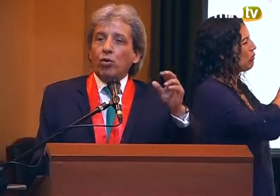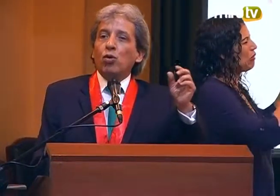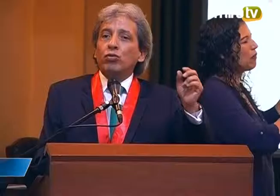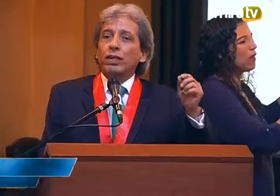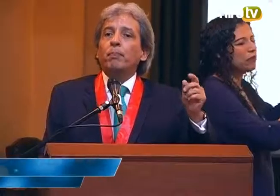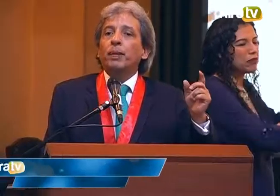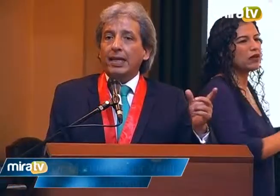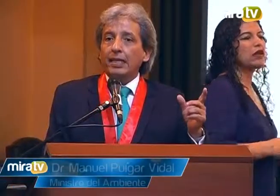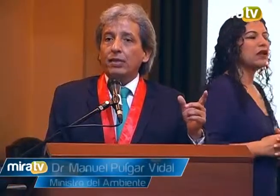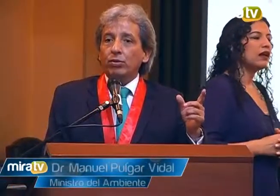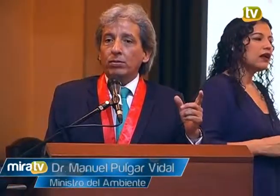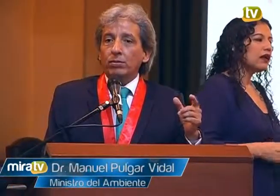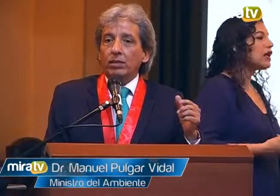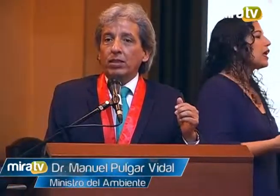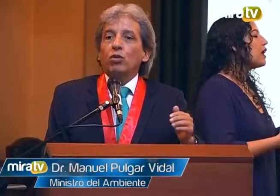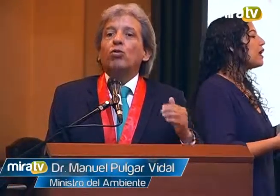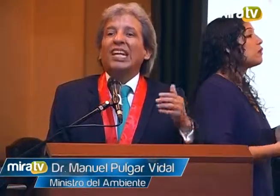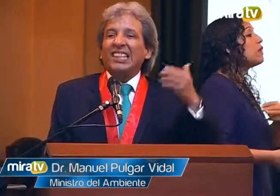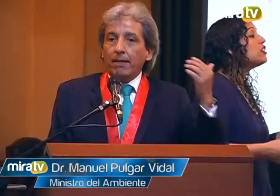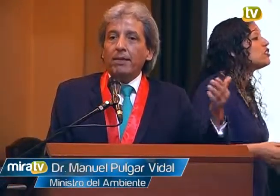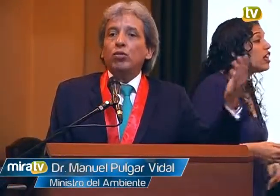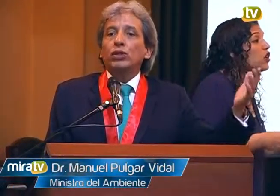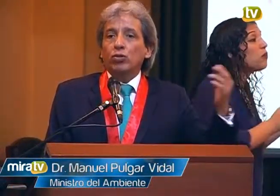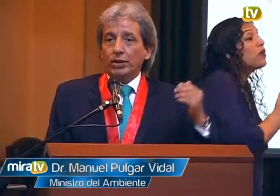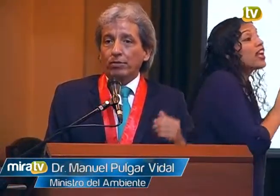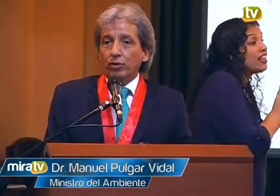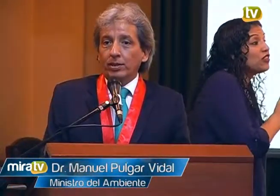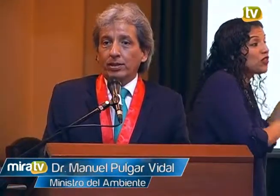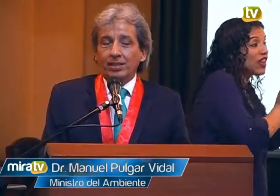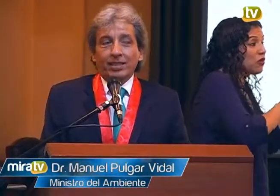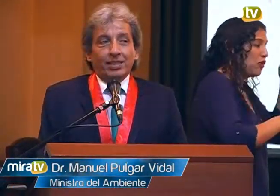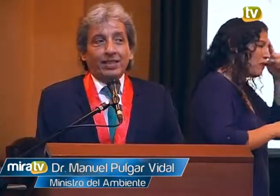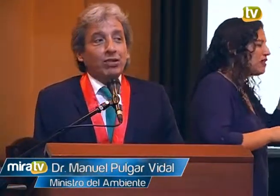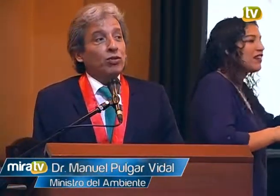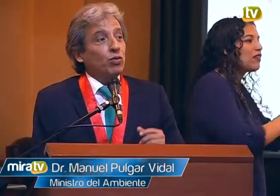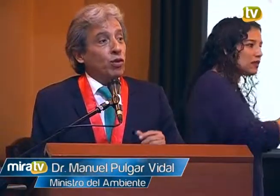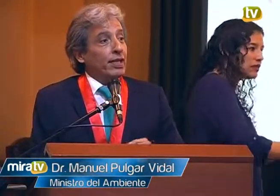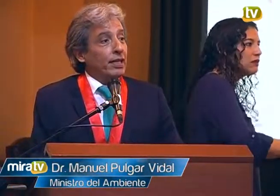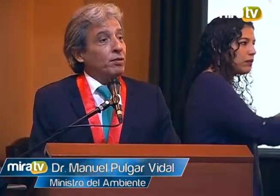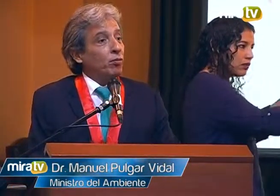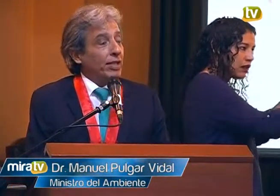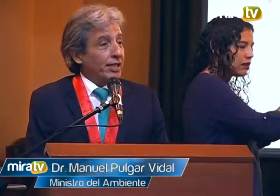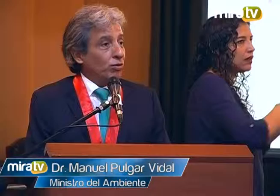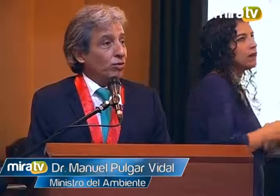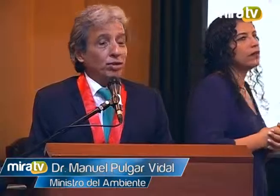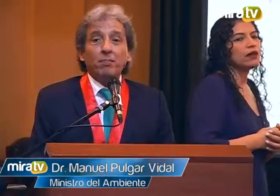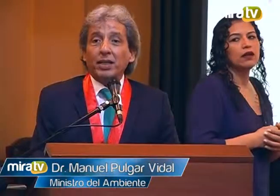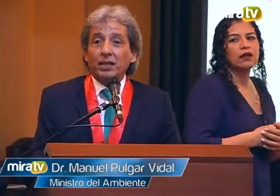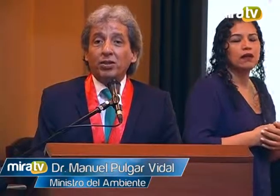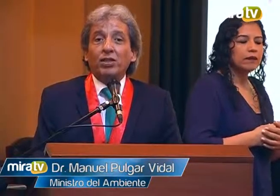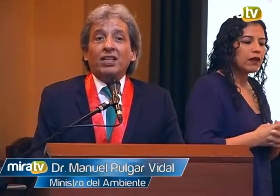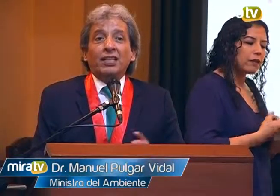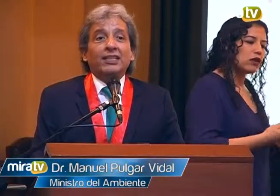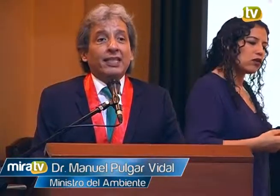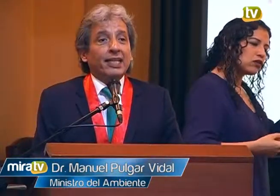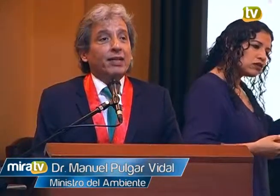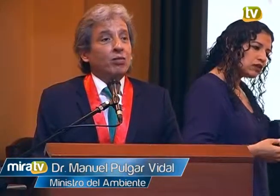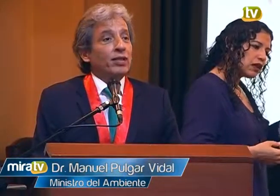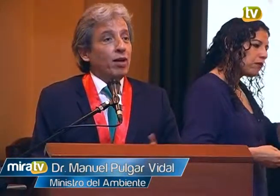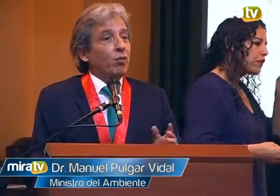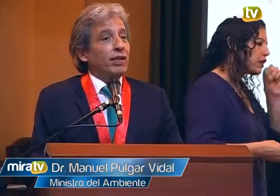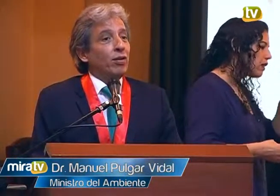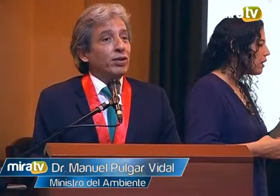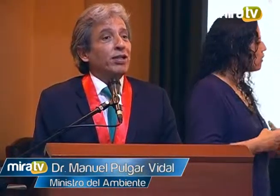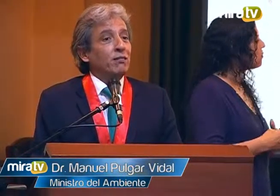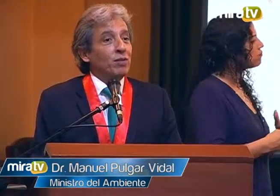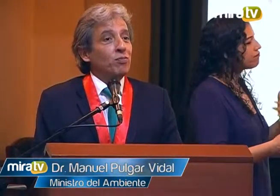ministerio que todos consideran pequeñito, nos atrevimos y lo hicimos. Y esto no lo diga, eso fue la récord, yo siempre digo, ni siquiera la